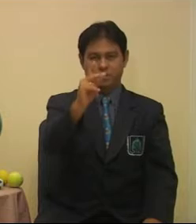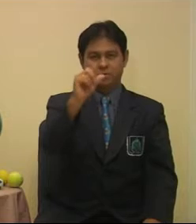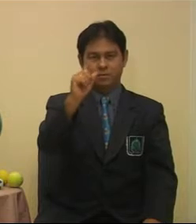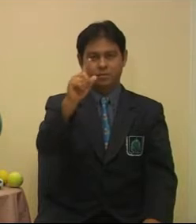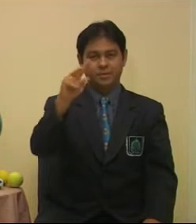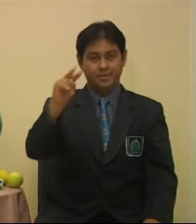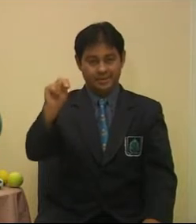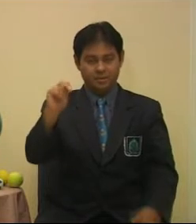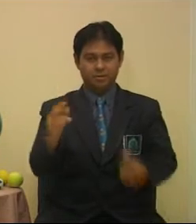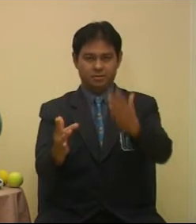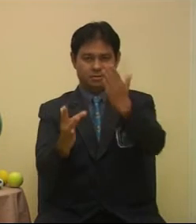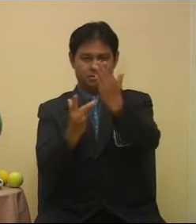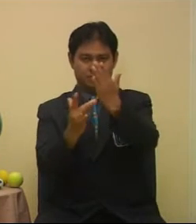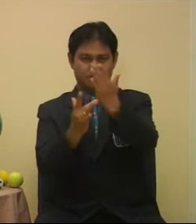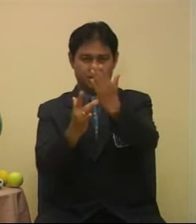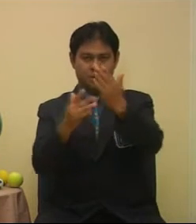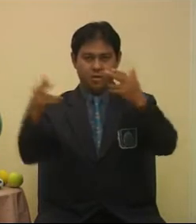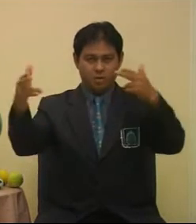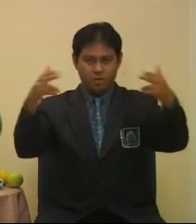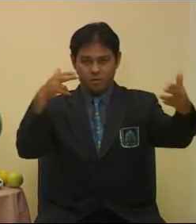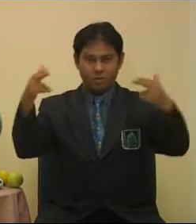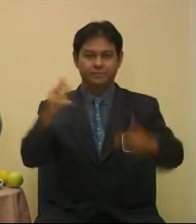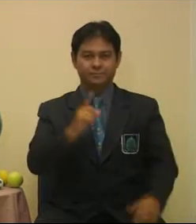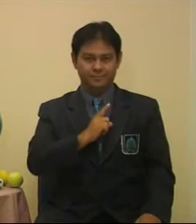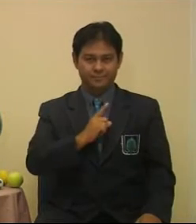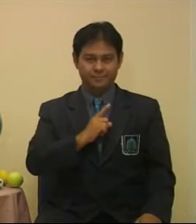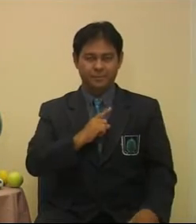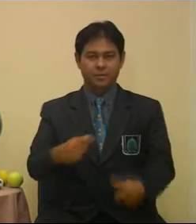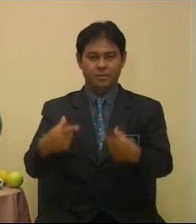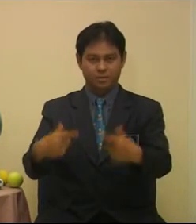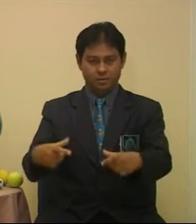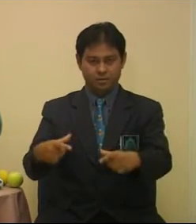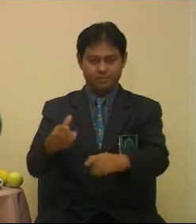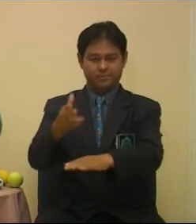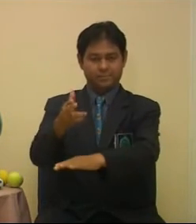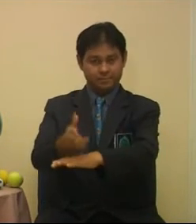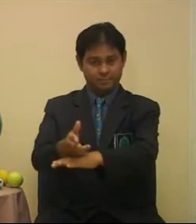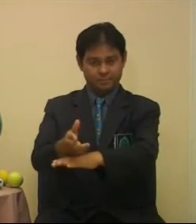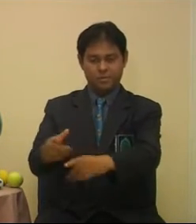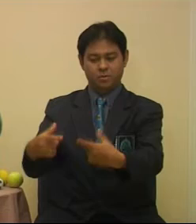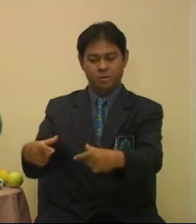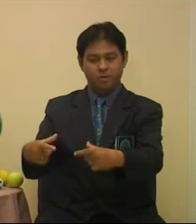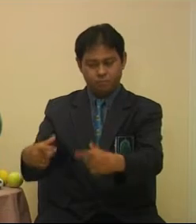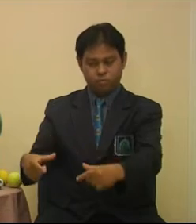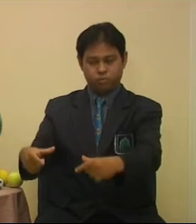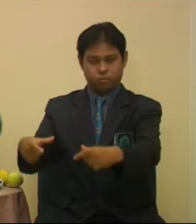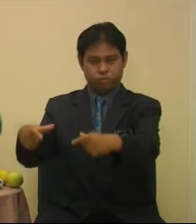ศูนย์เทคโนโลยีทางการศึกษากรมการศึกษานอกโรงเรียนจึงได้ผลิตรายการวิดิทัศน์คู่มือประกอบ